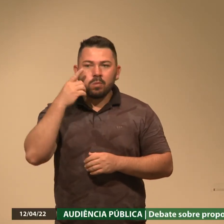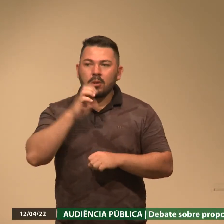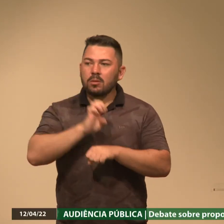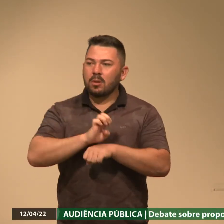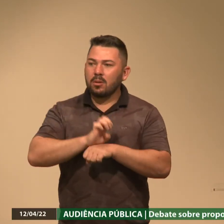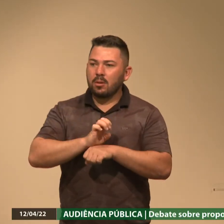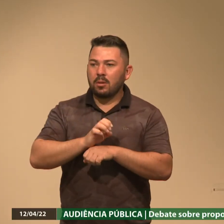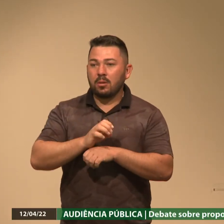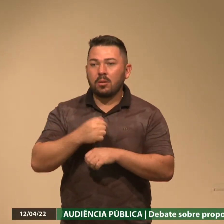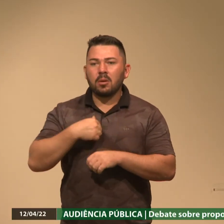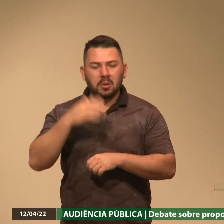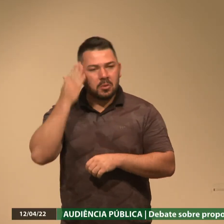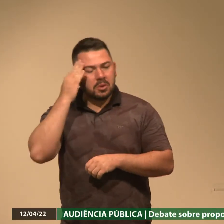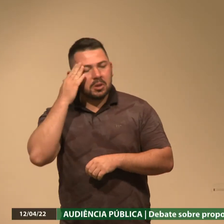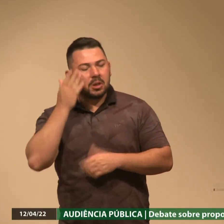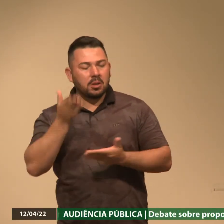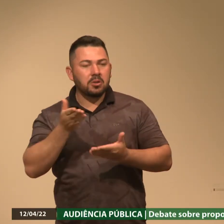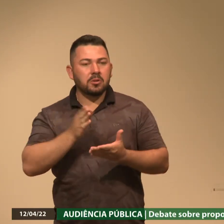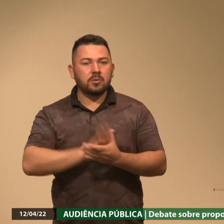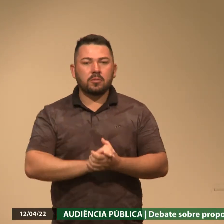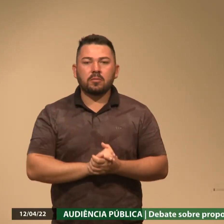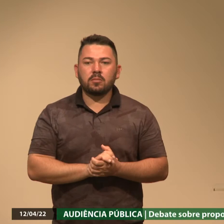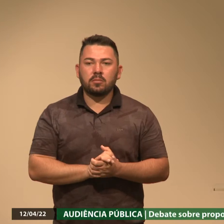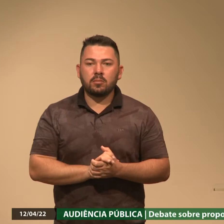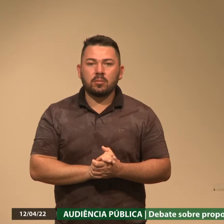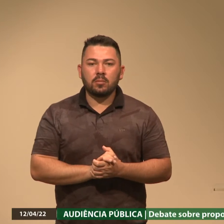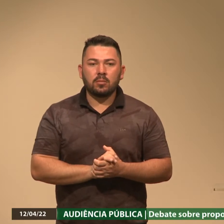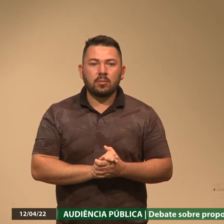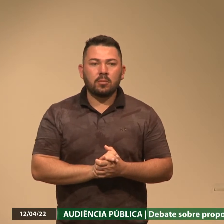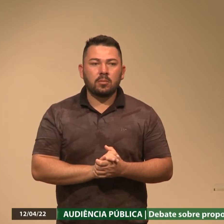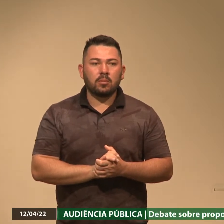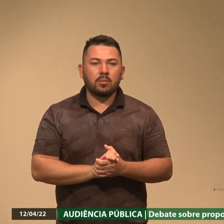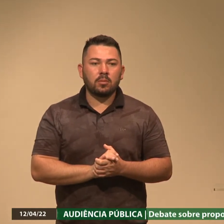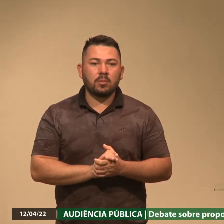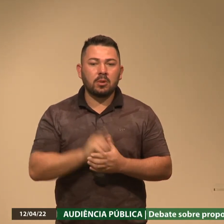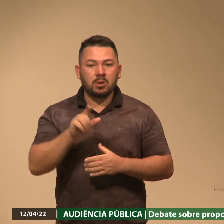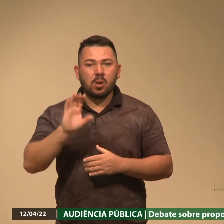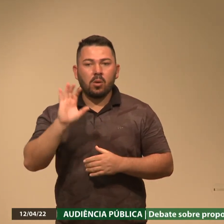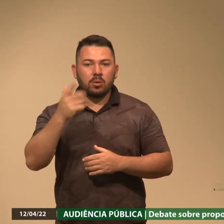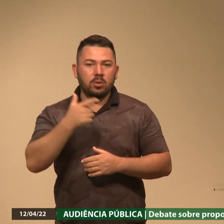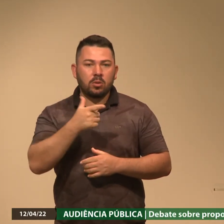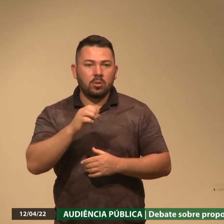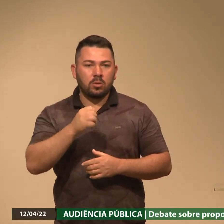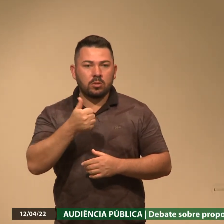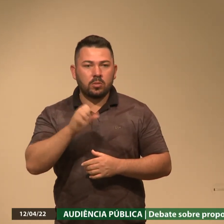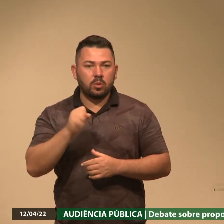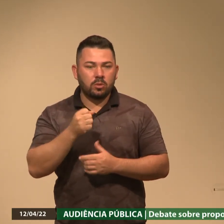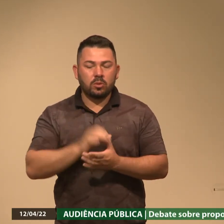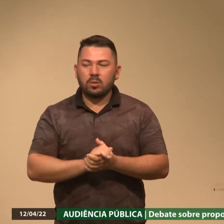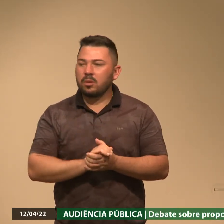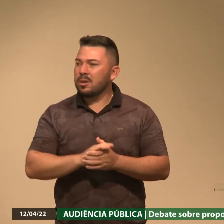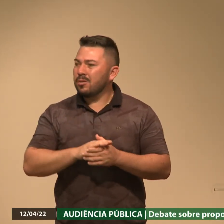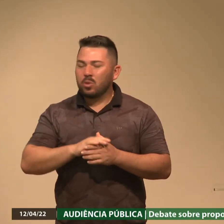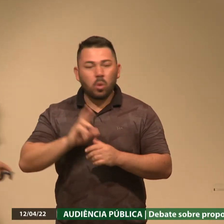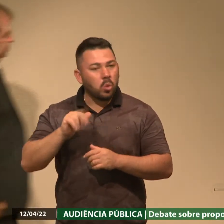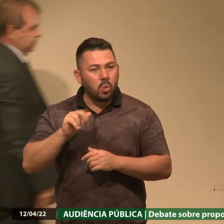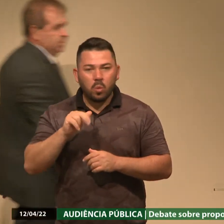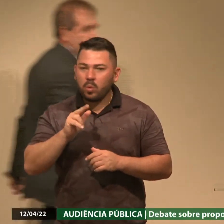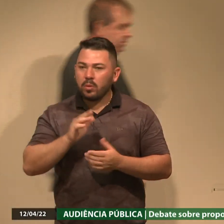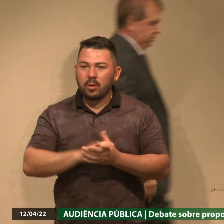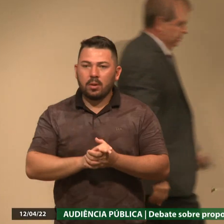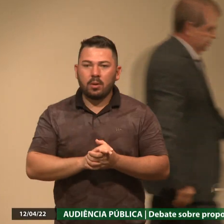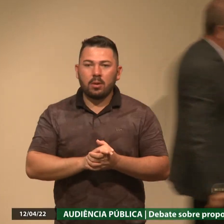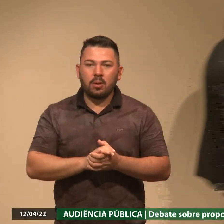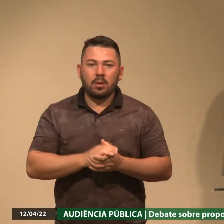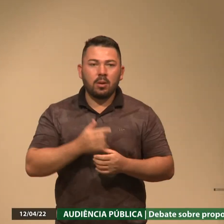aí ela falou assim eu sei disso E isso aconteceu em 2018 e que jamais jamais eu